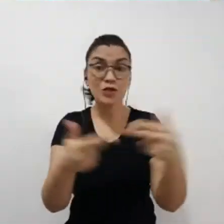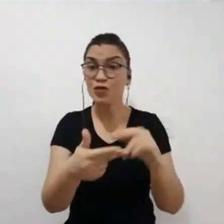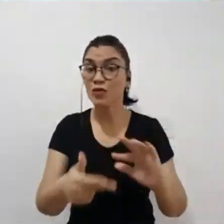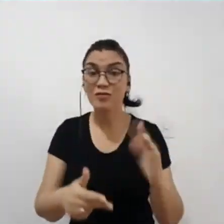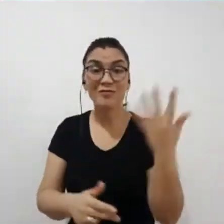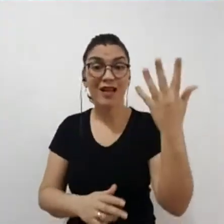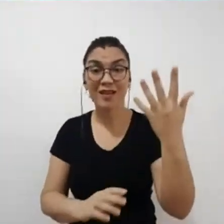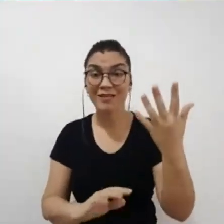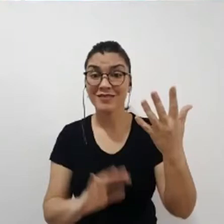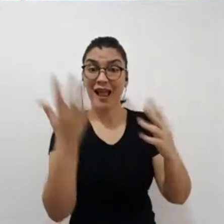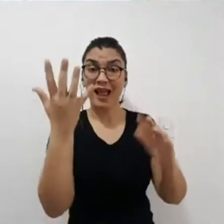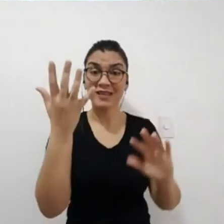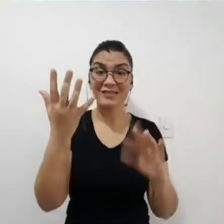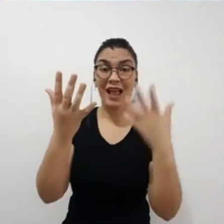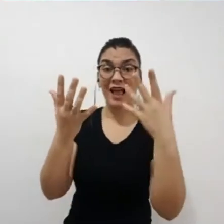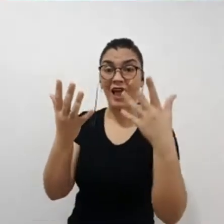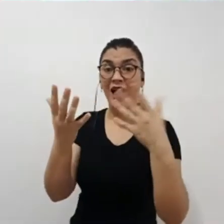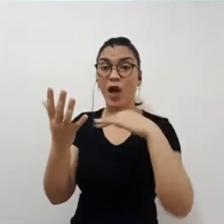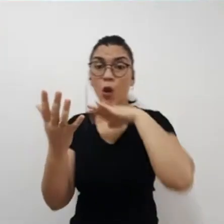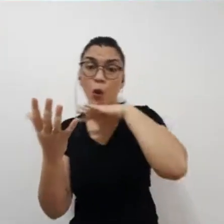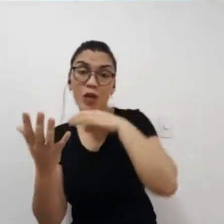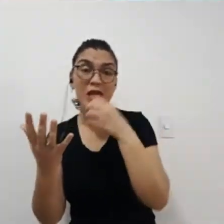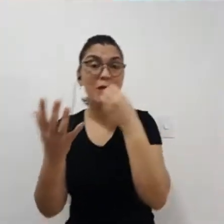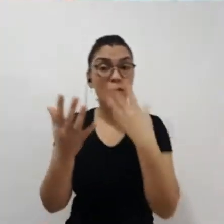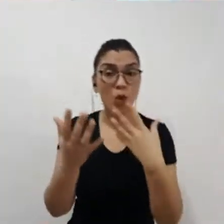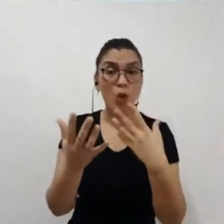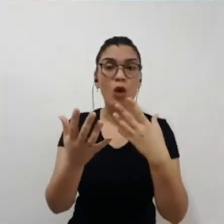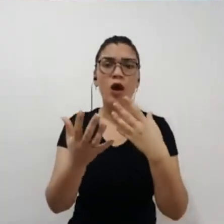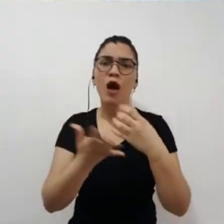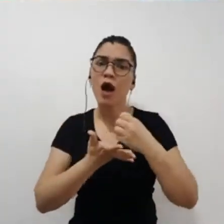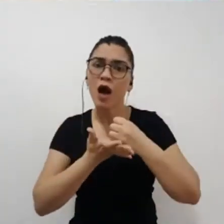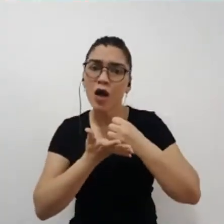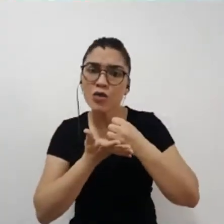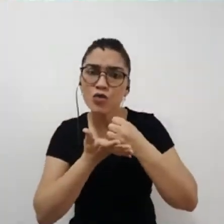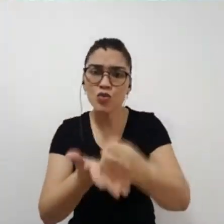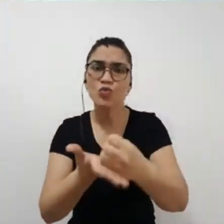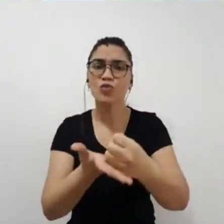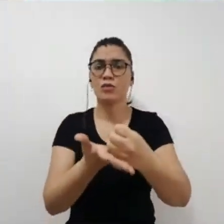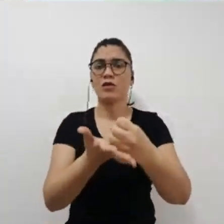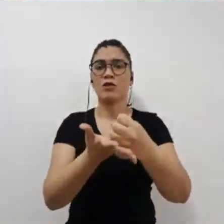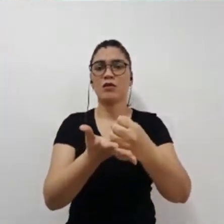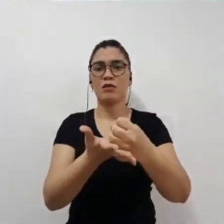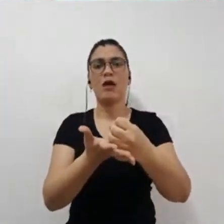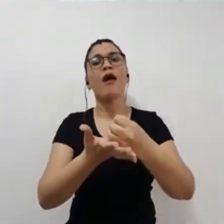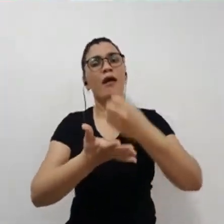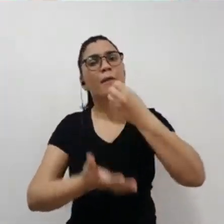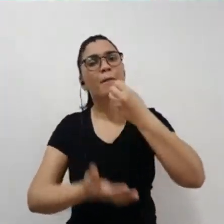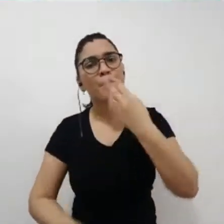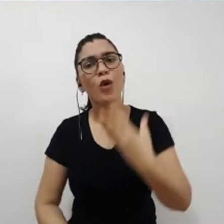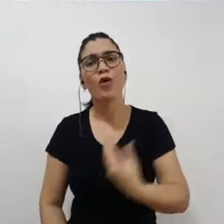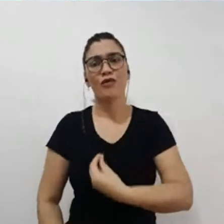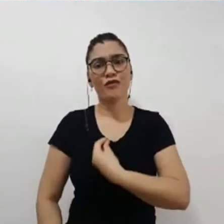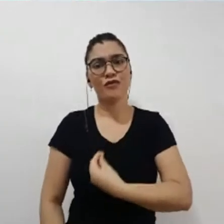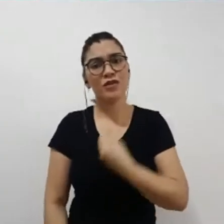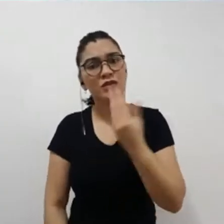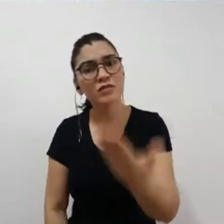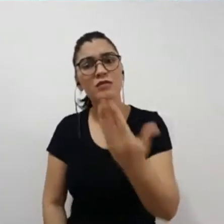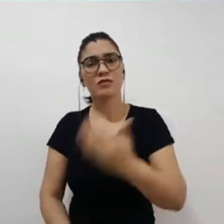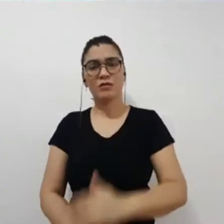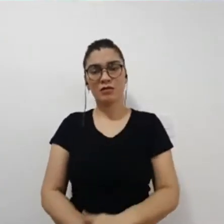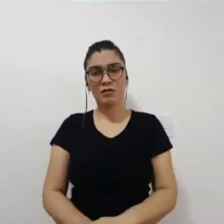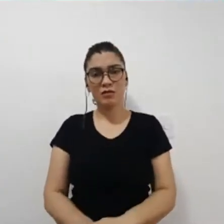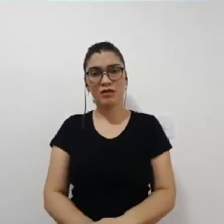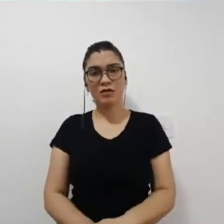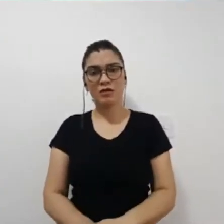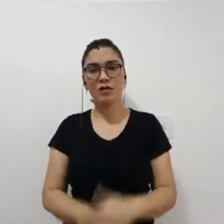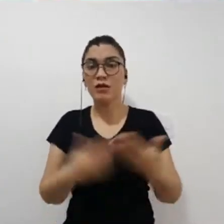cooperam, que contribuem juntamente para o teu bem. Qual é esse?